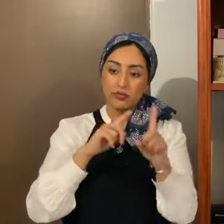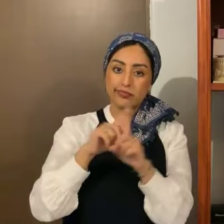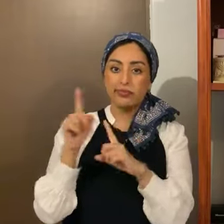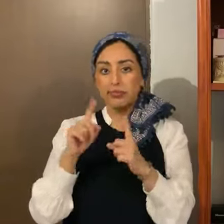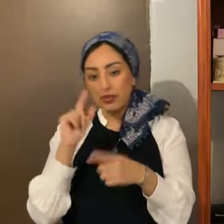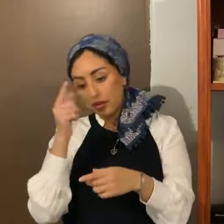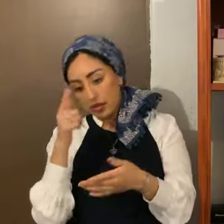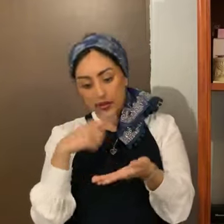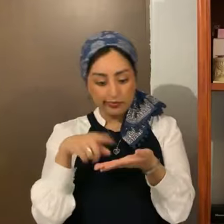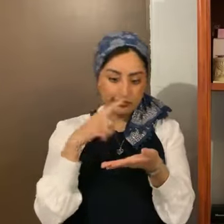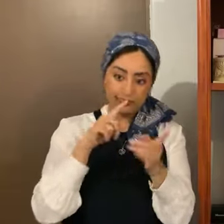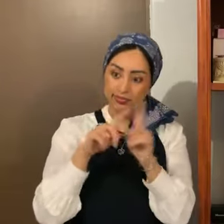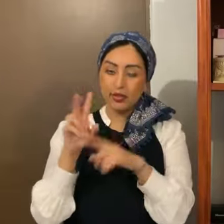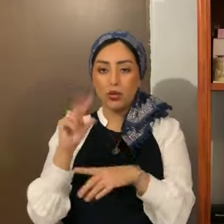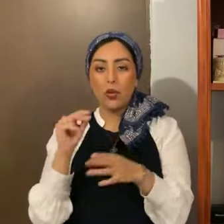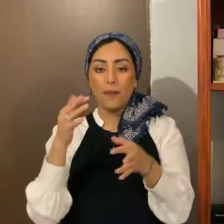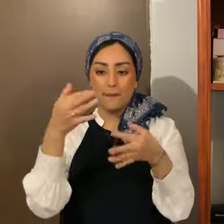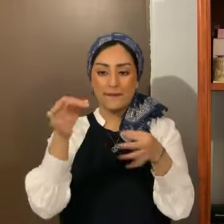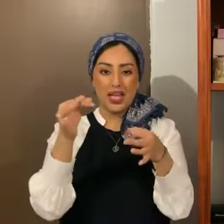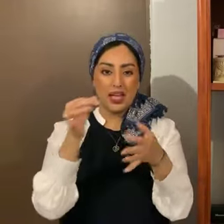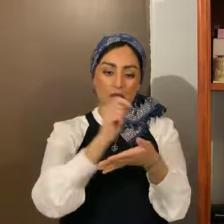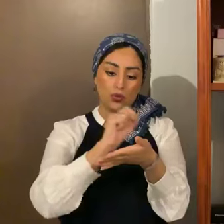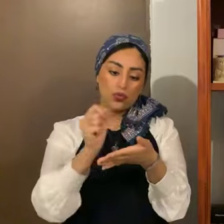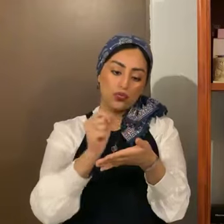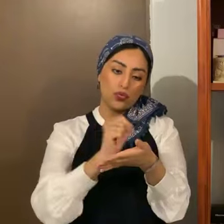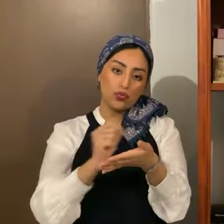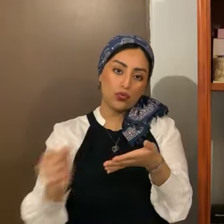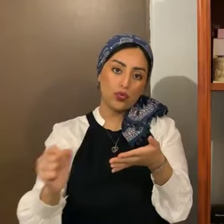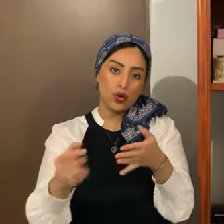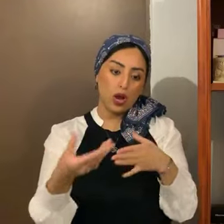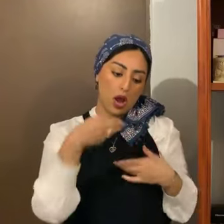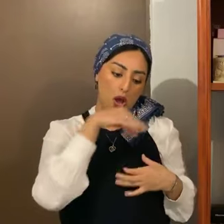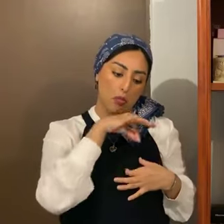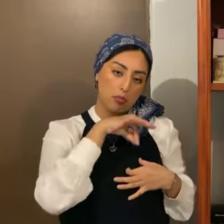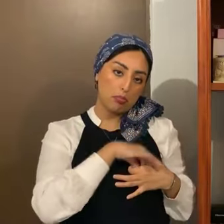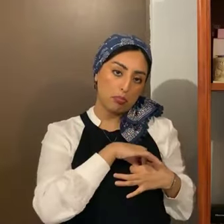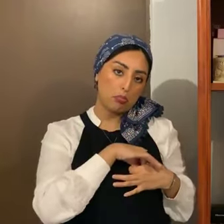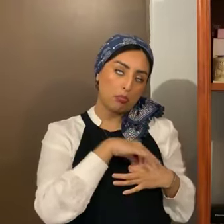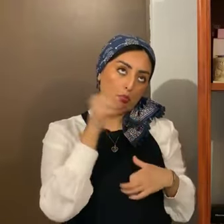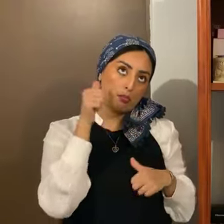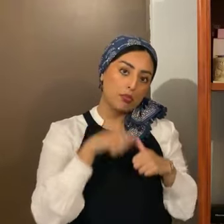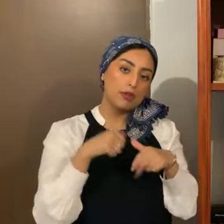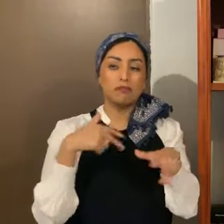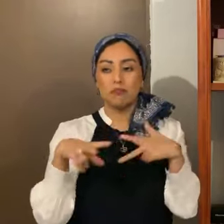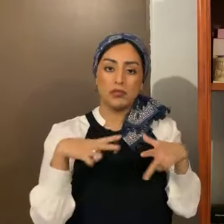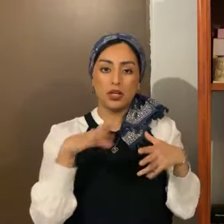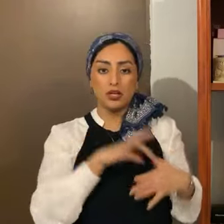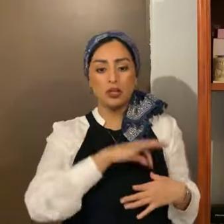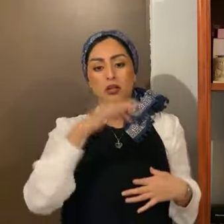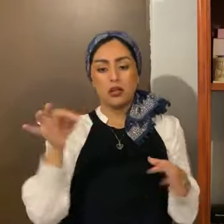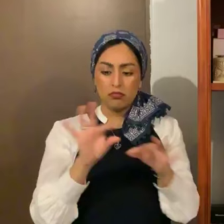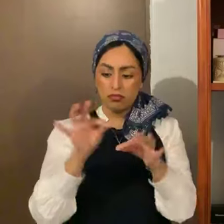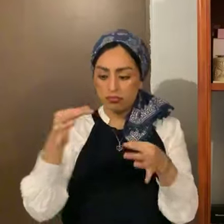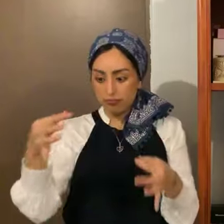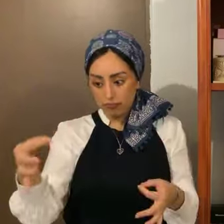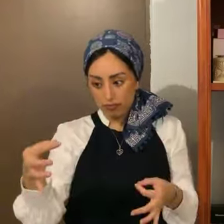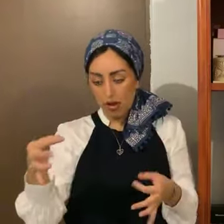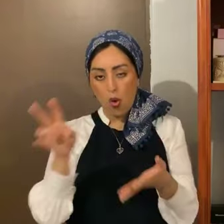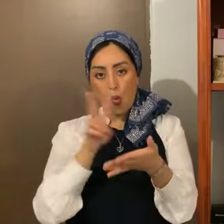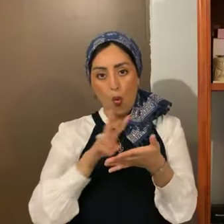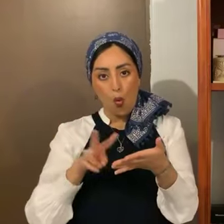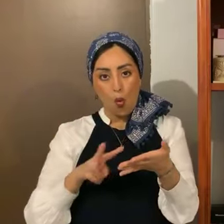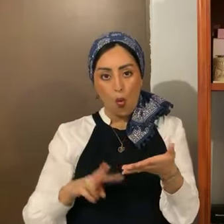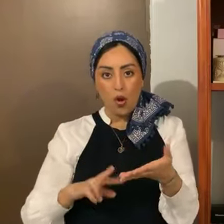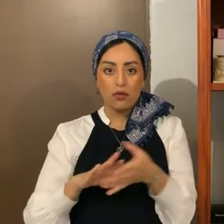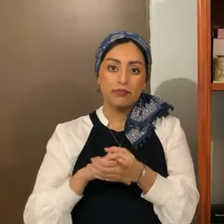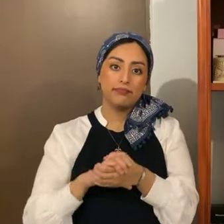te distraes y ya te vas por otro lado. En un papelito, en una libretita chiquita, ¿sí? El salmo, y entonces